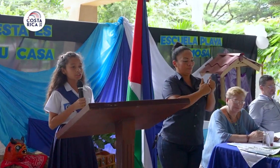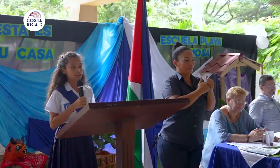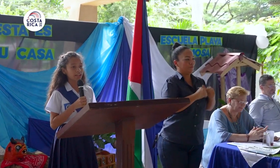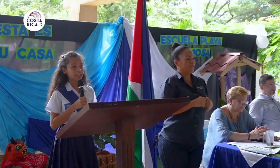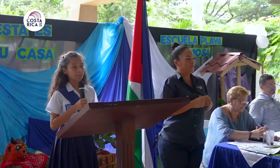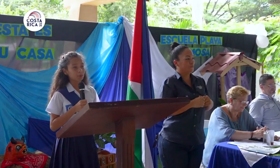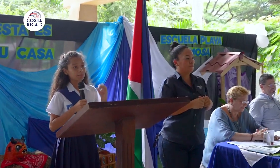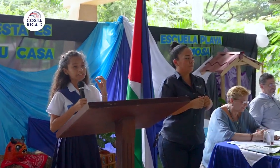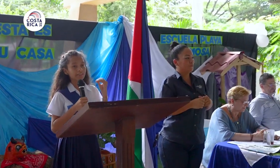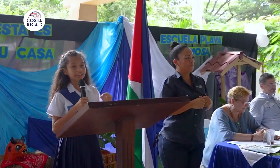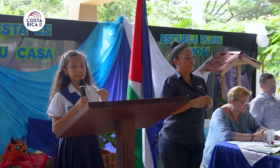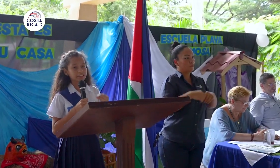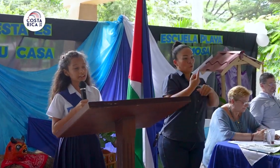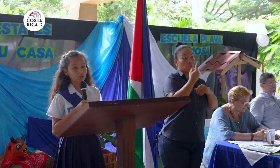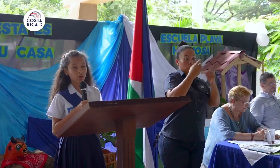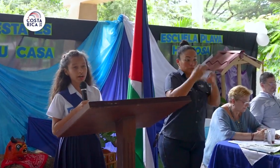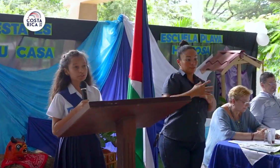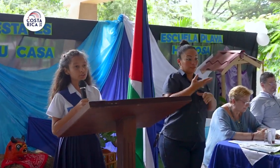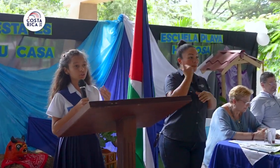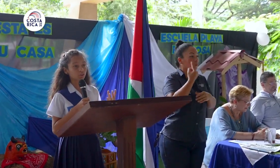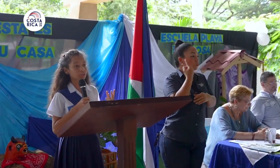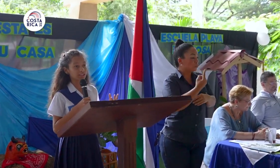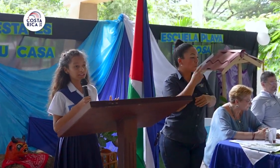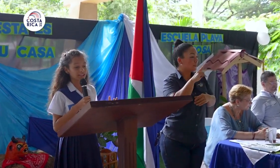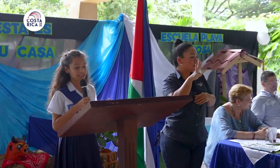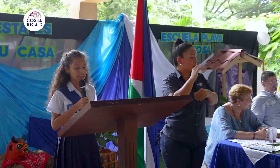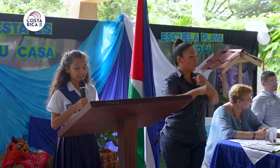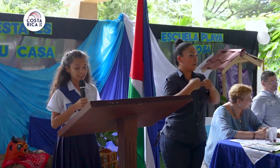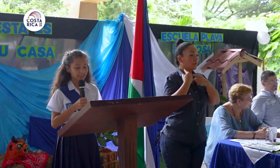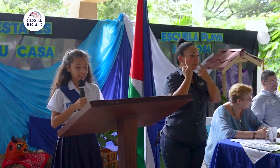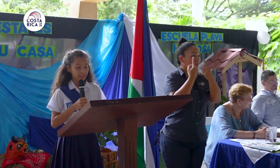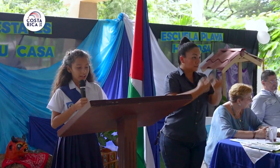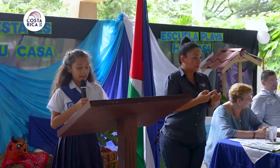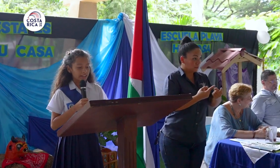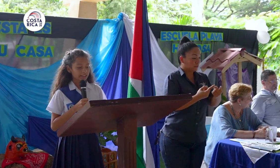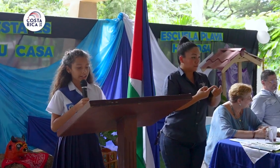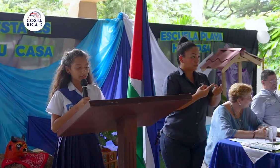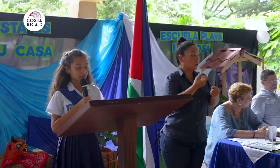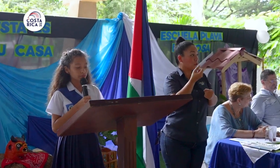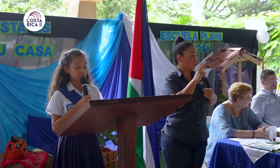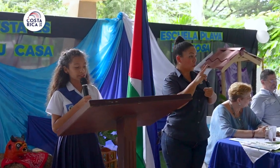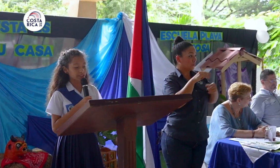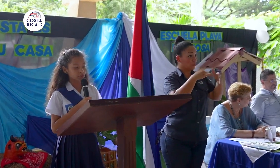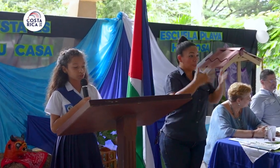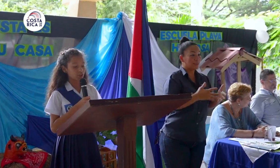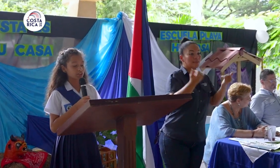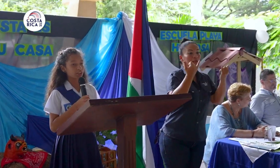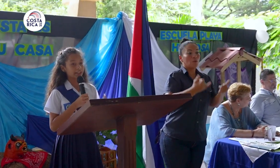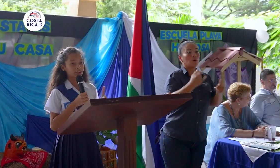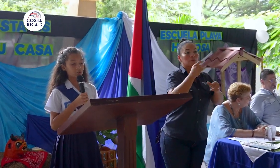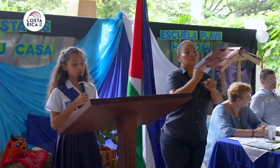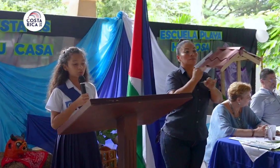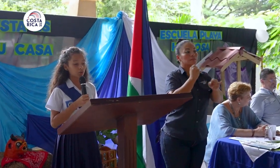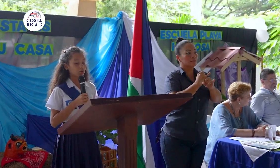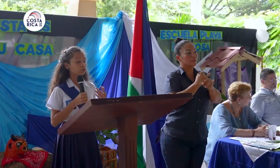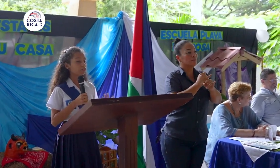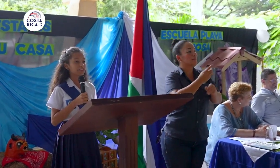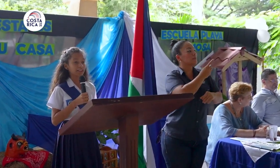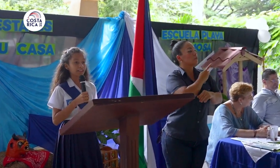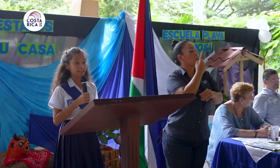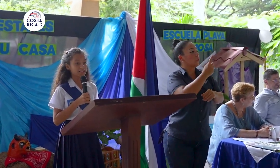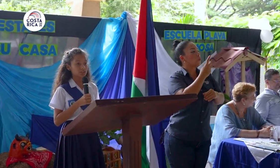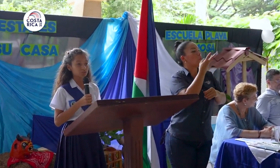ser unidocente por más de 25 años con 12 discentes, a ser una institución dirección 1